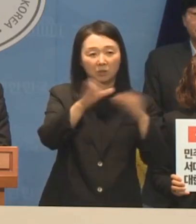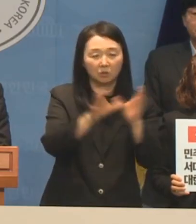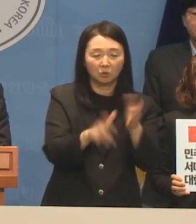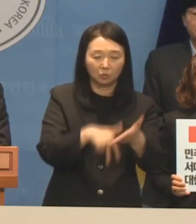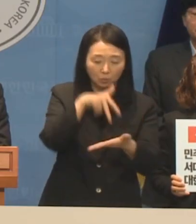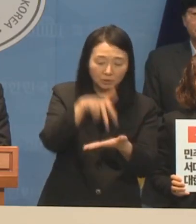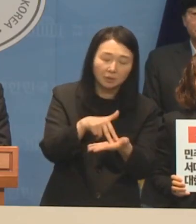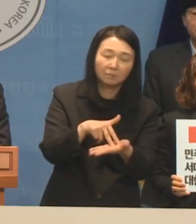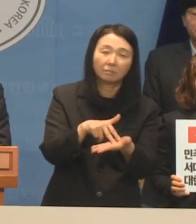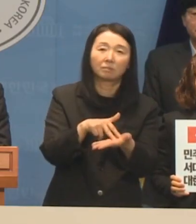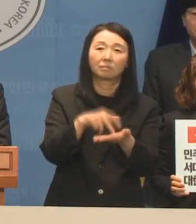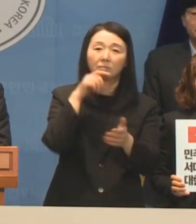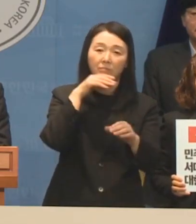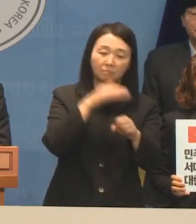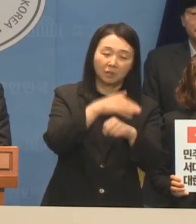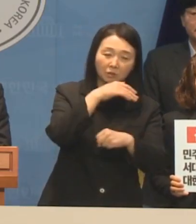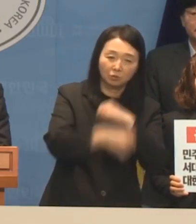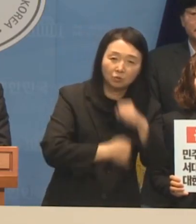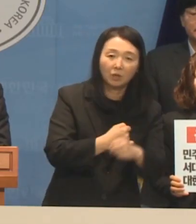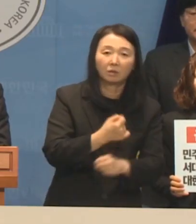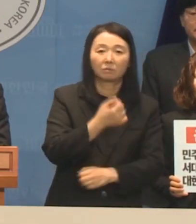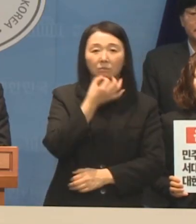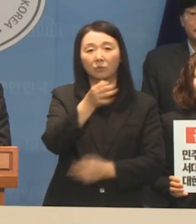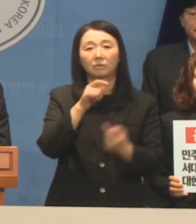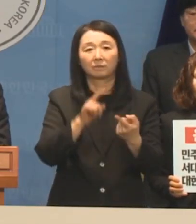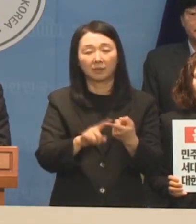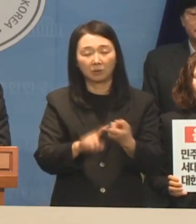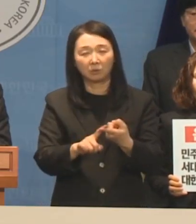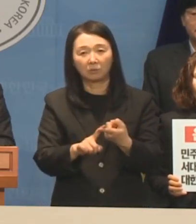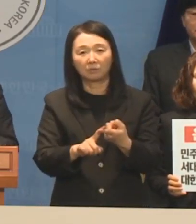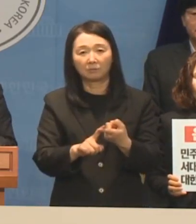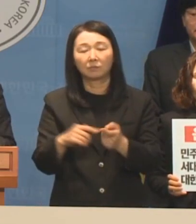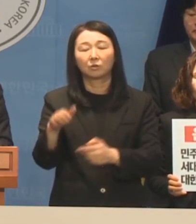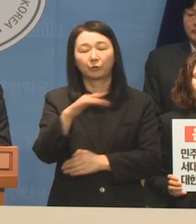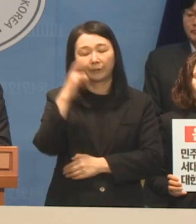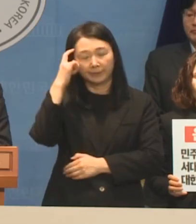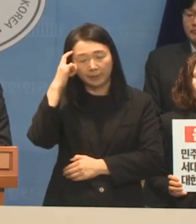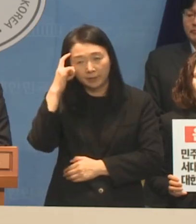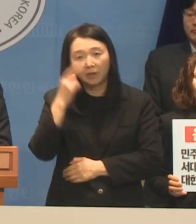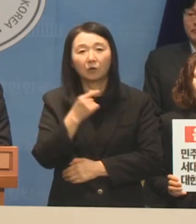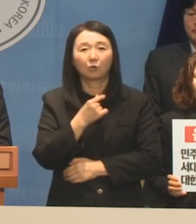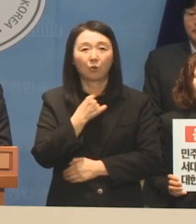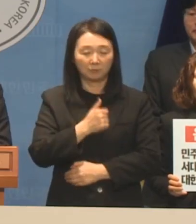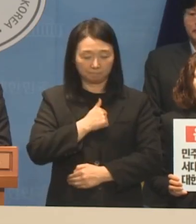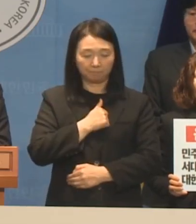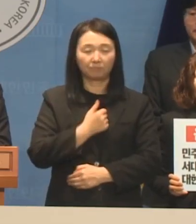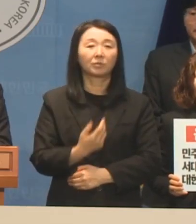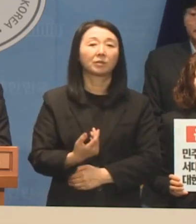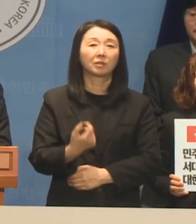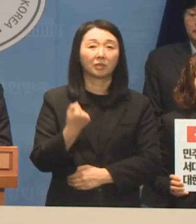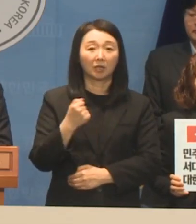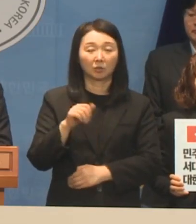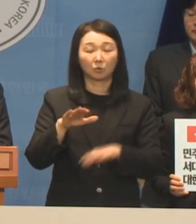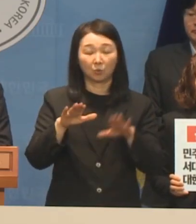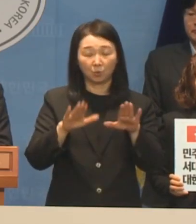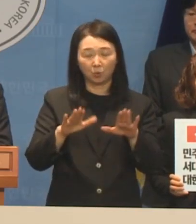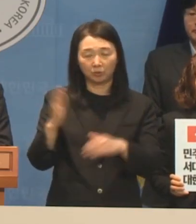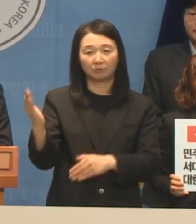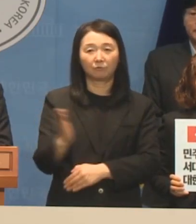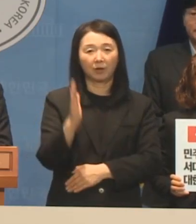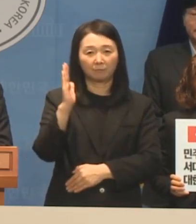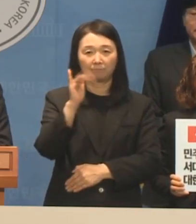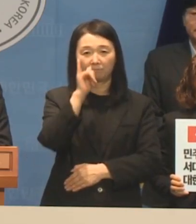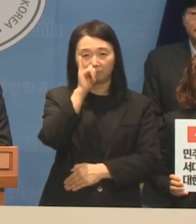독립, 민주의 목소리로 저희는 여기면서 그런 자긍심을 갖고 오늘 이